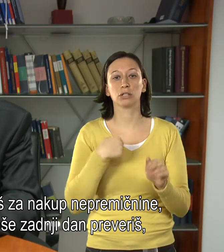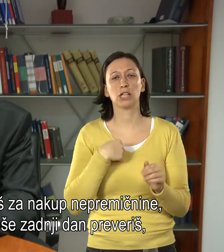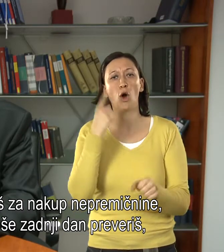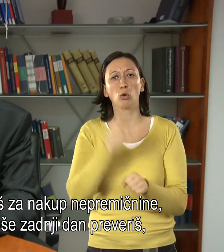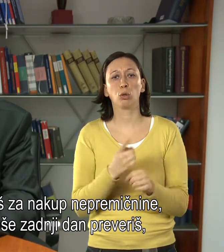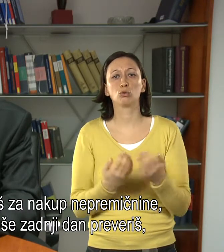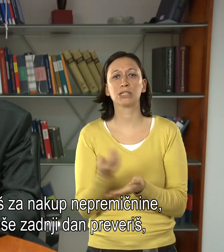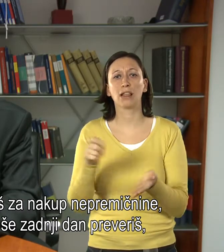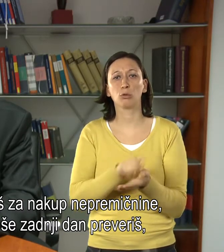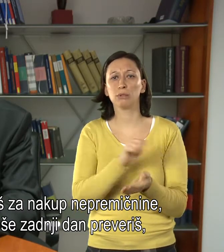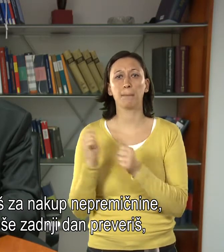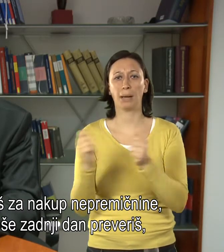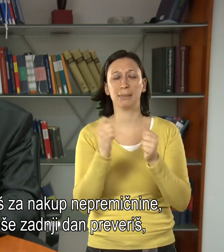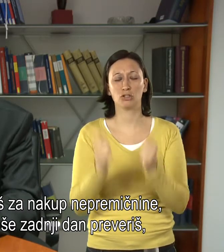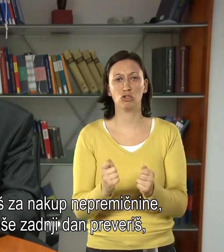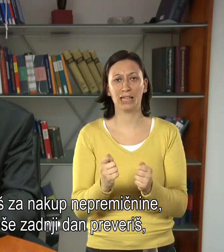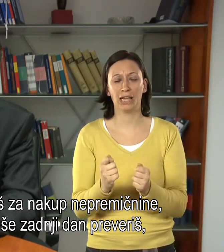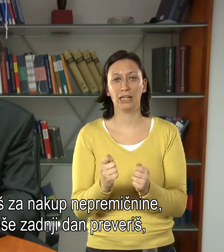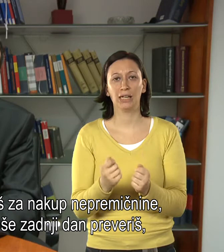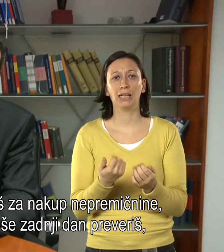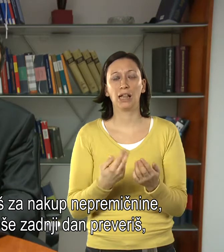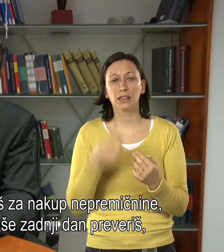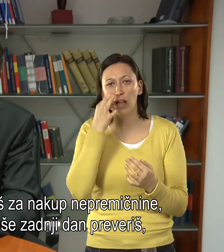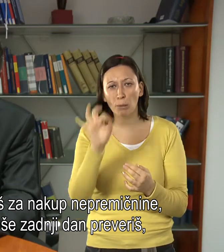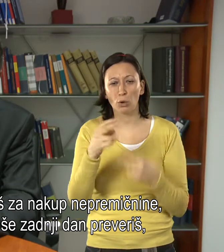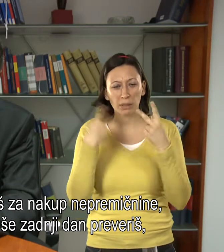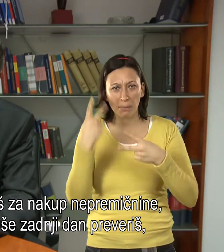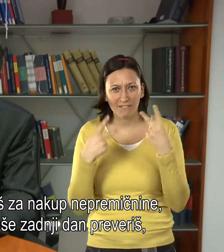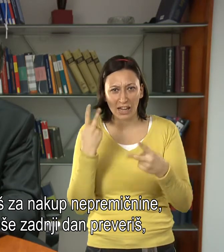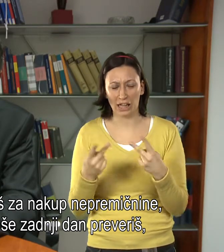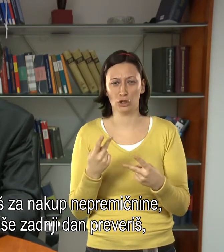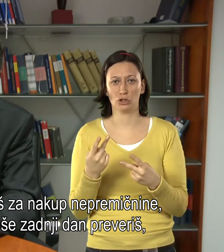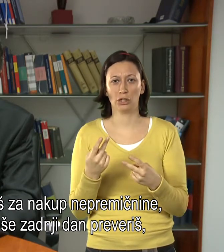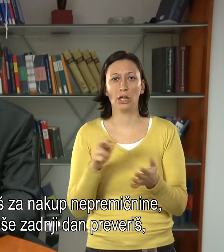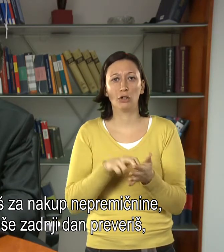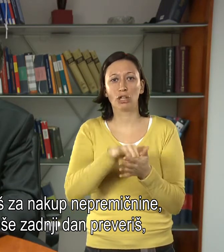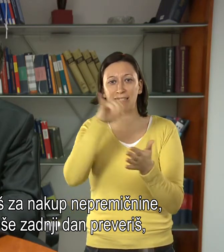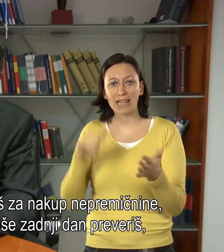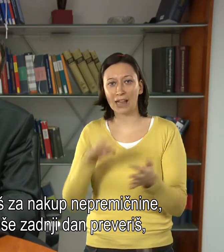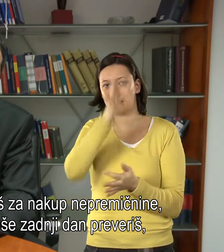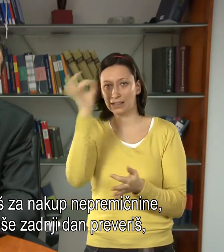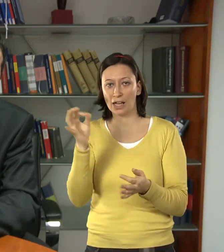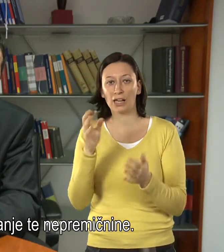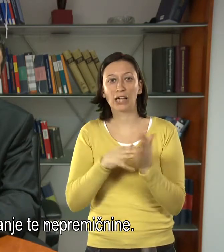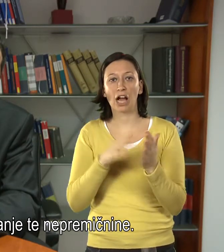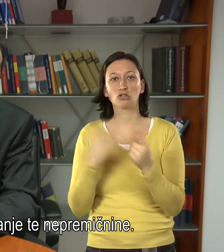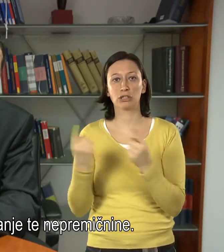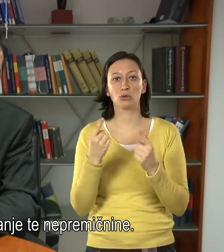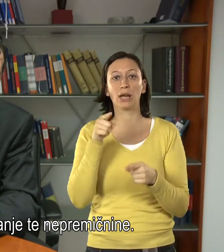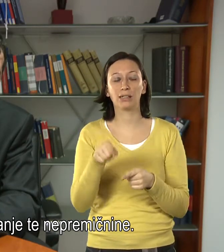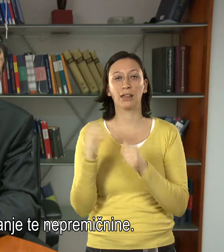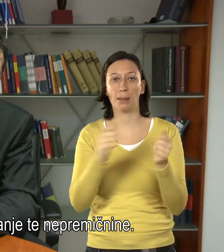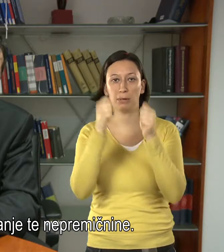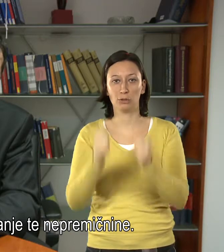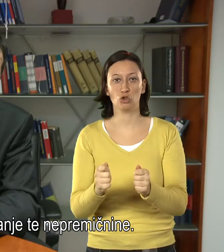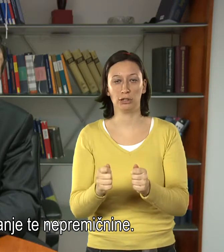se odločaš za nakup nepremičnine, je najbolje, da preveriš še zadnji dan, kakšno je